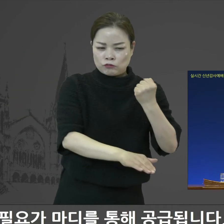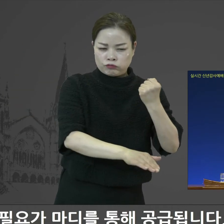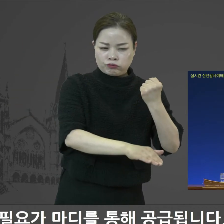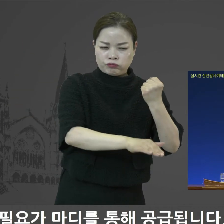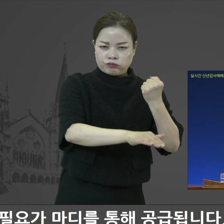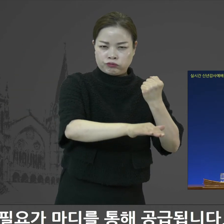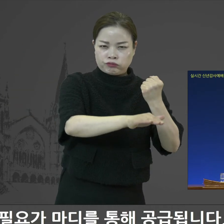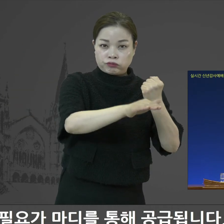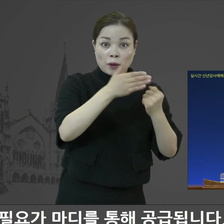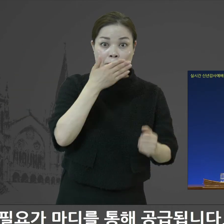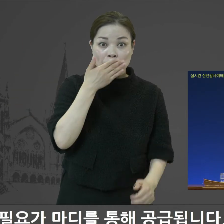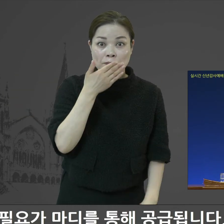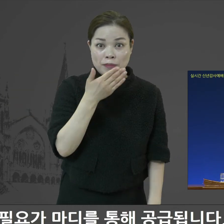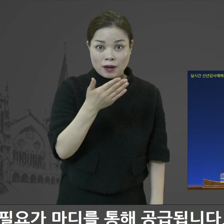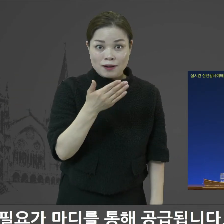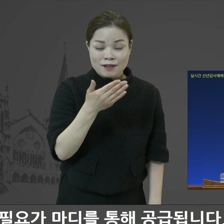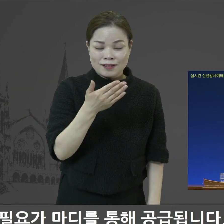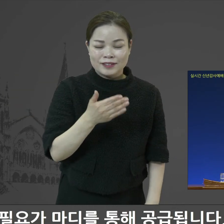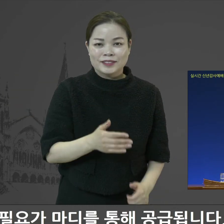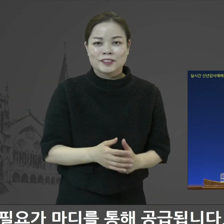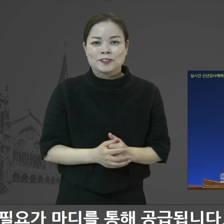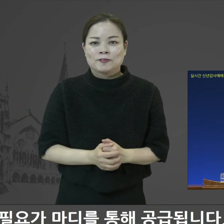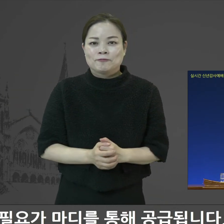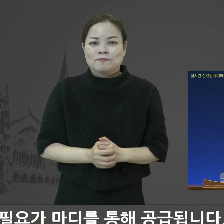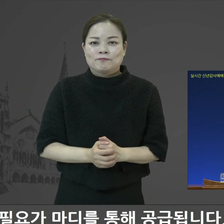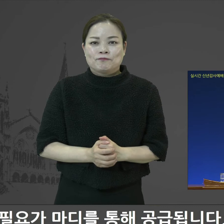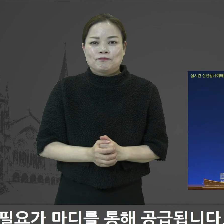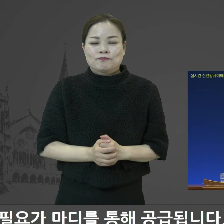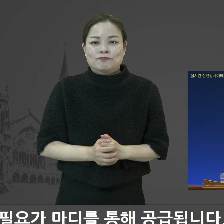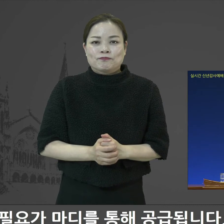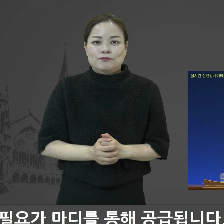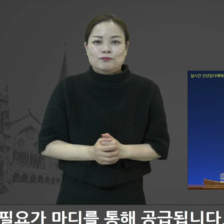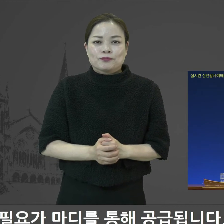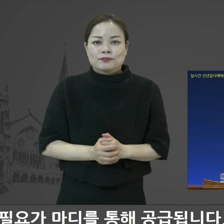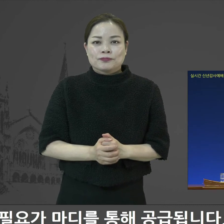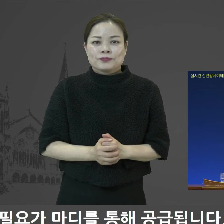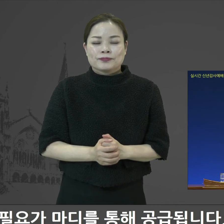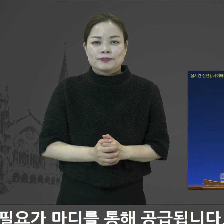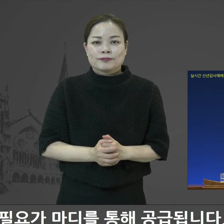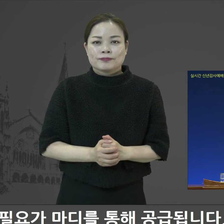할 수 있게 된다는 사실입니다.